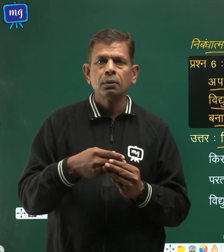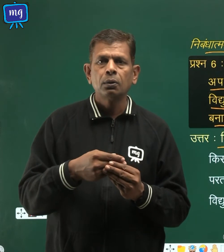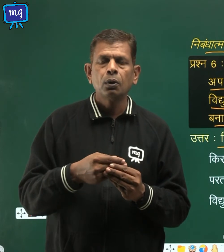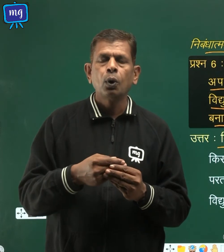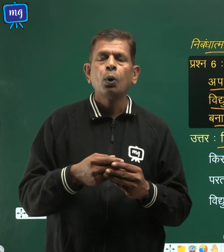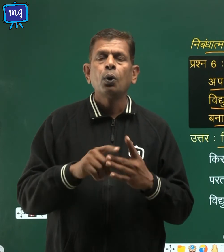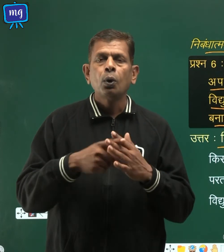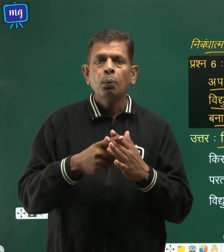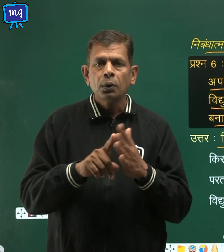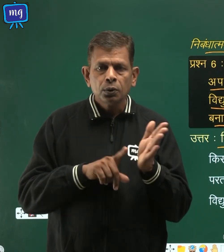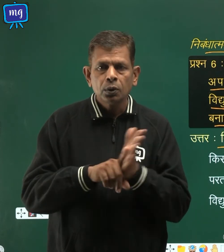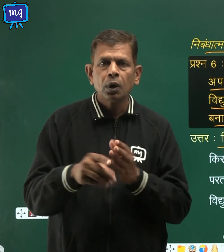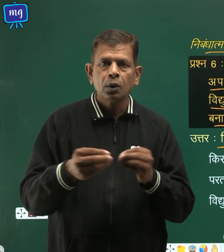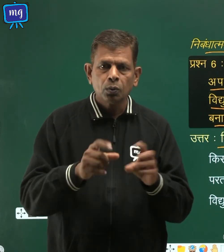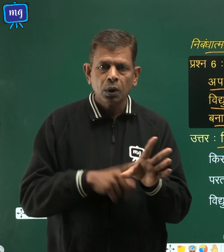विद्युत धारा द्वारा